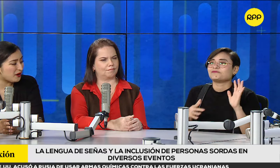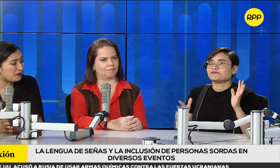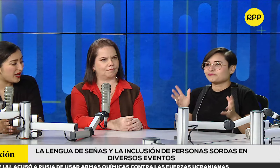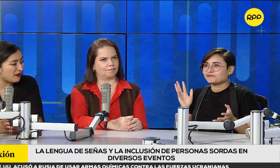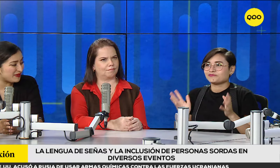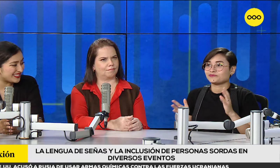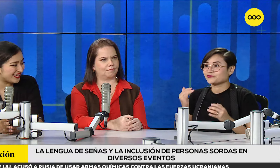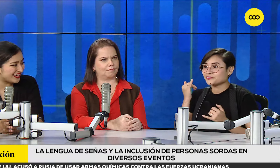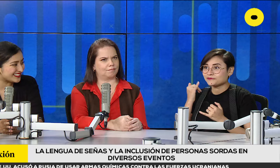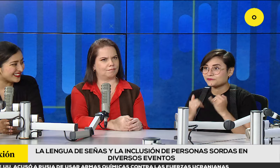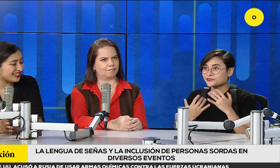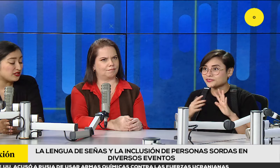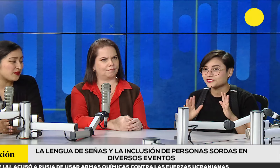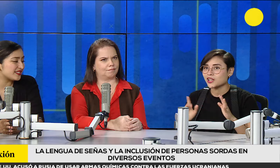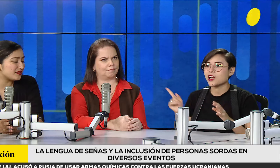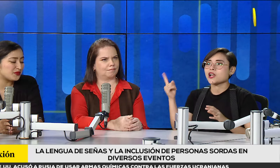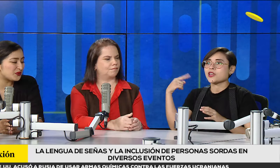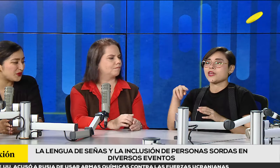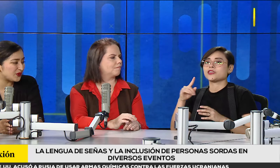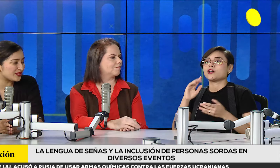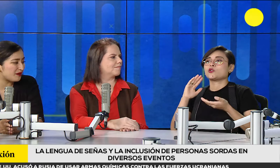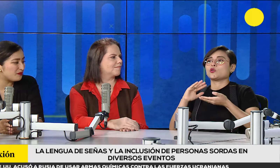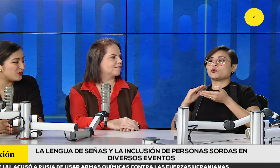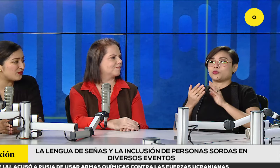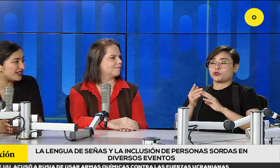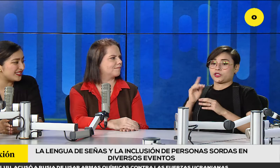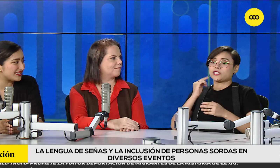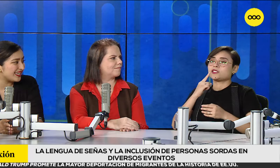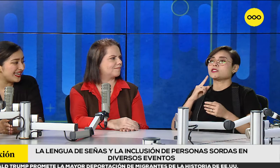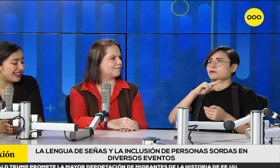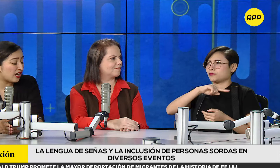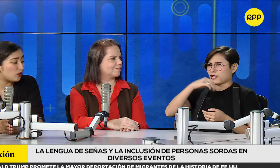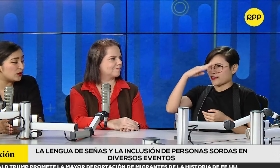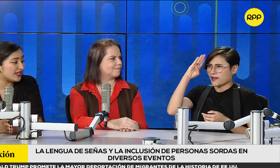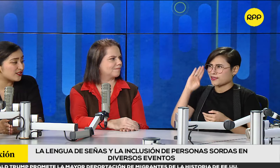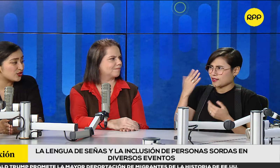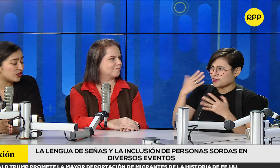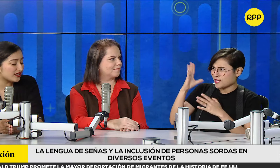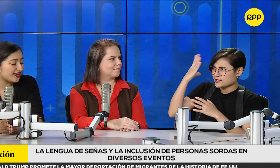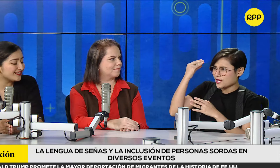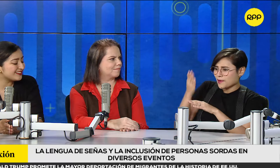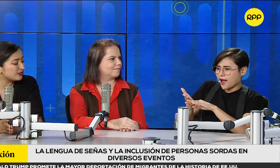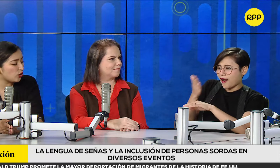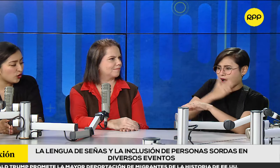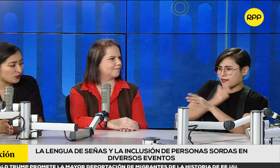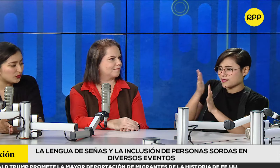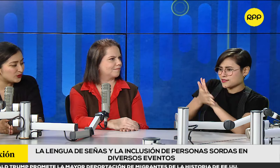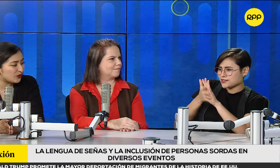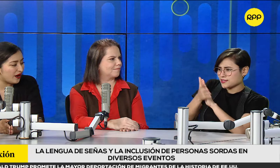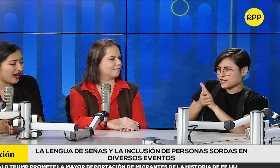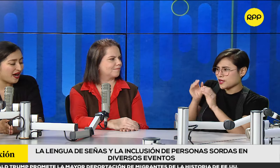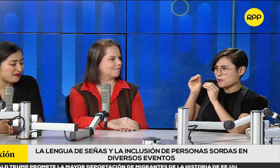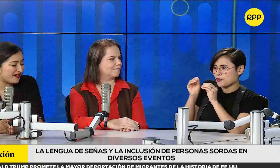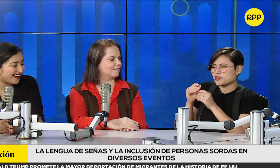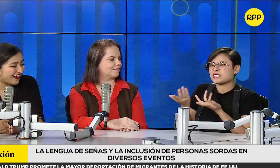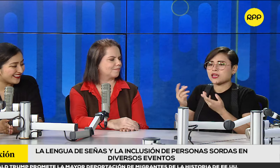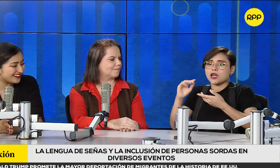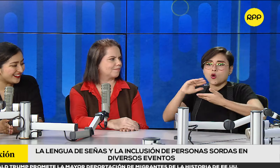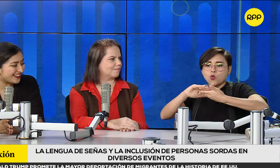copiaba mis señas. Yo me sentí muy orgullosa, muy feliz. La comunidad sorda, todo el mundo ama a Daniela D